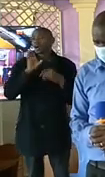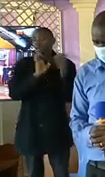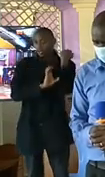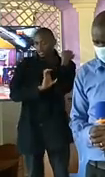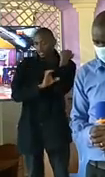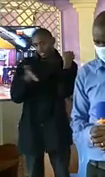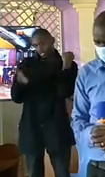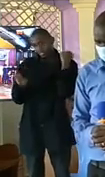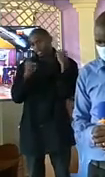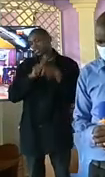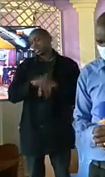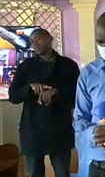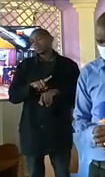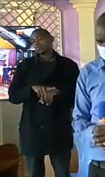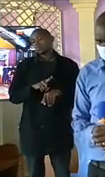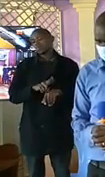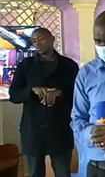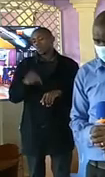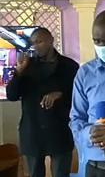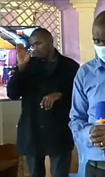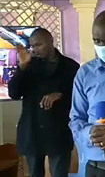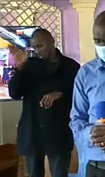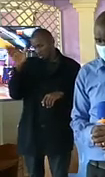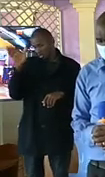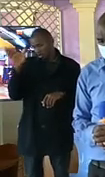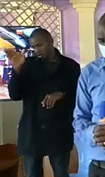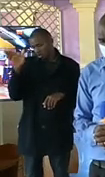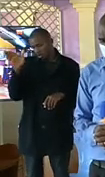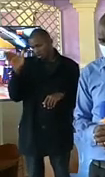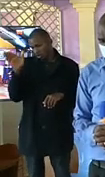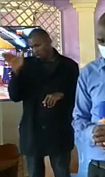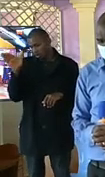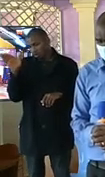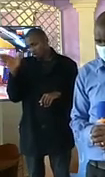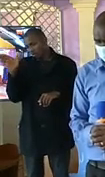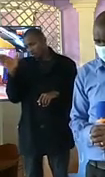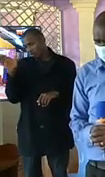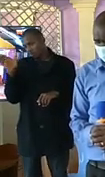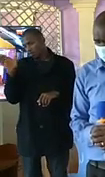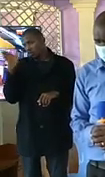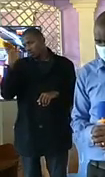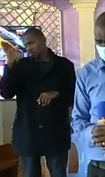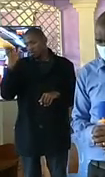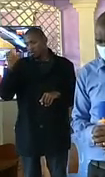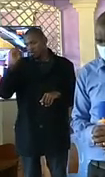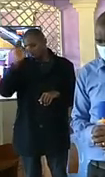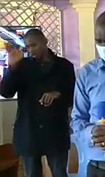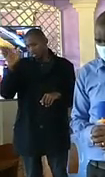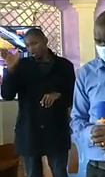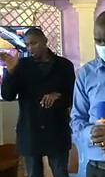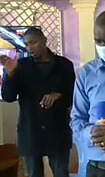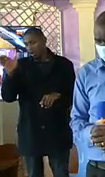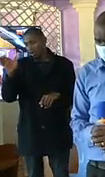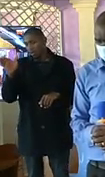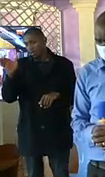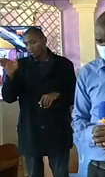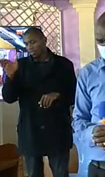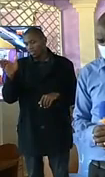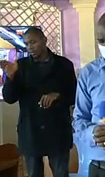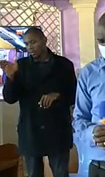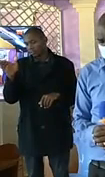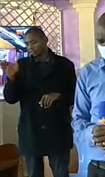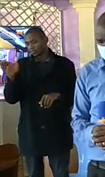mwathani turahitukira mahinda ini maya mwathani. Ati mwathani wa uri iguru Baba no we mwathani. Ati Ngai Baba no we murimu mwathani